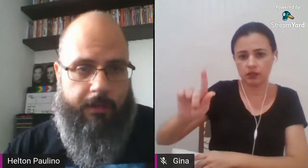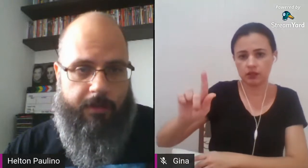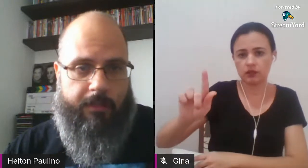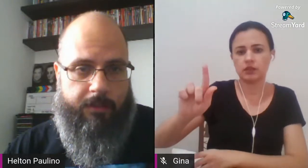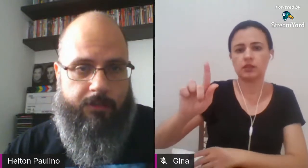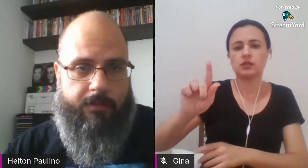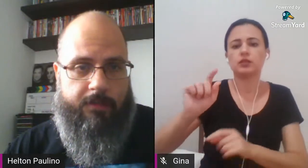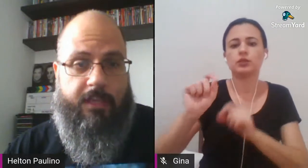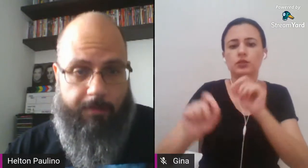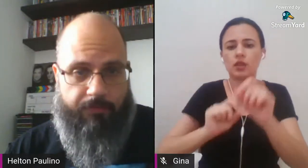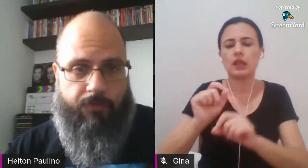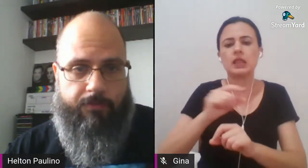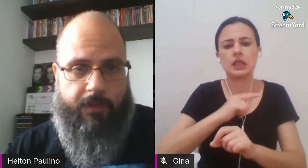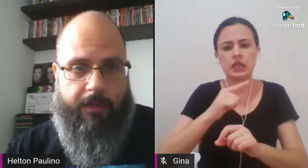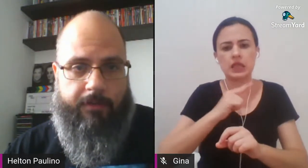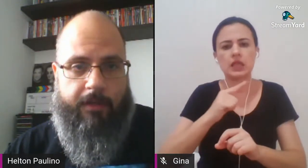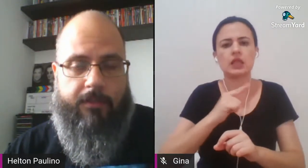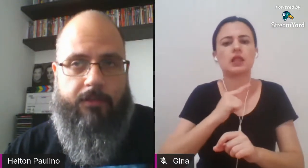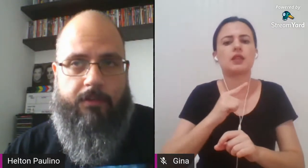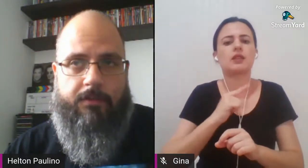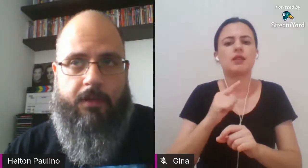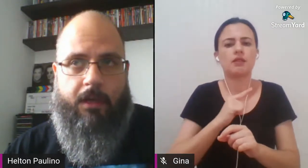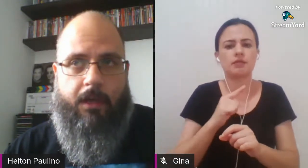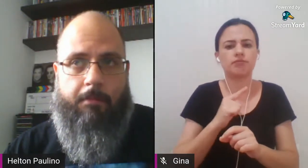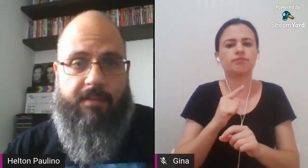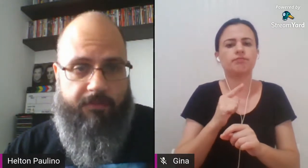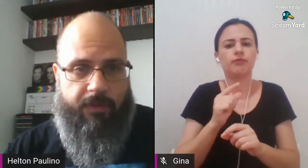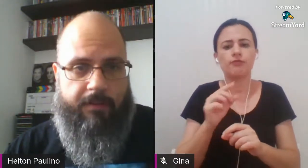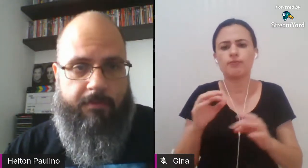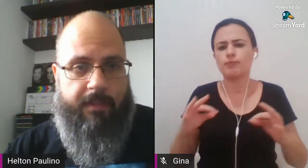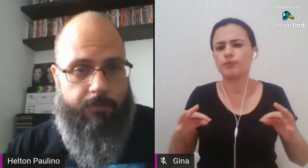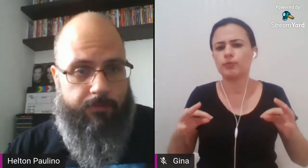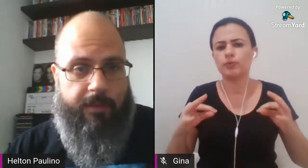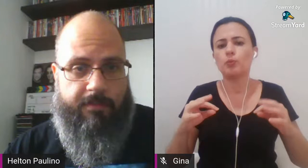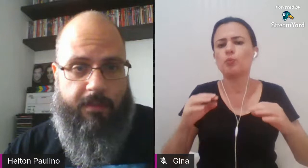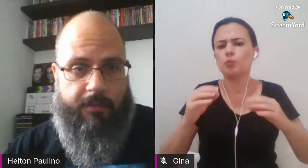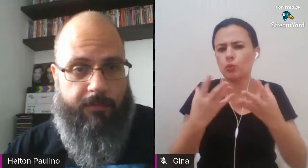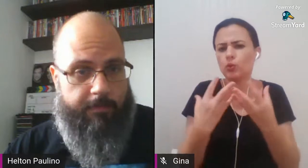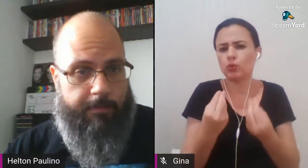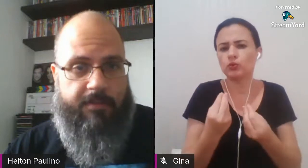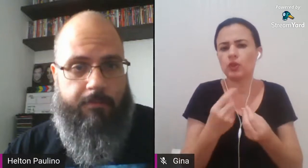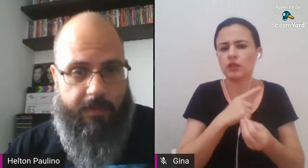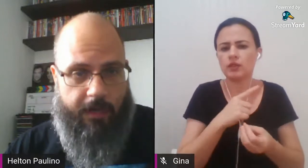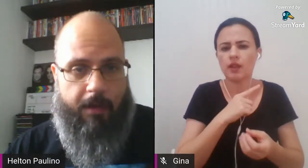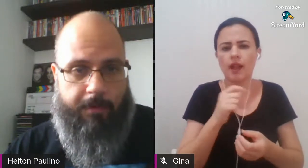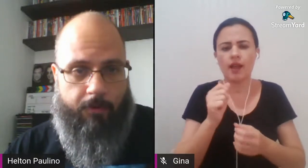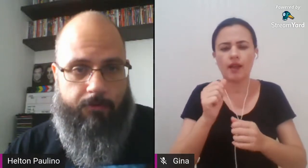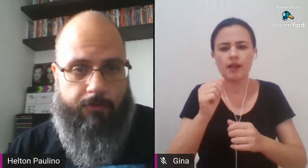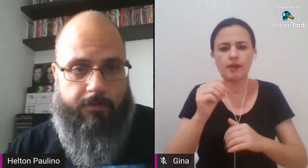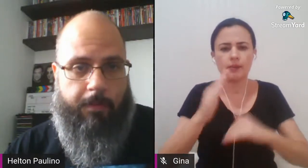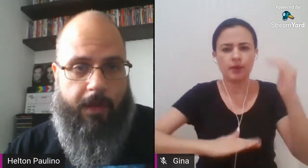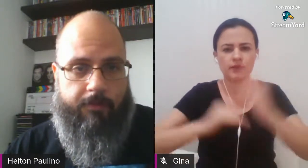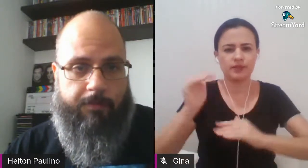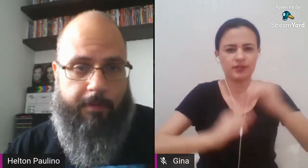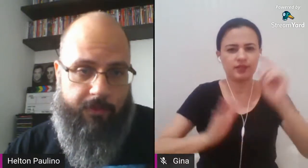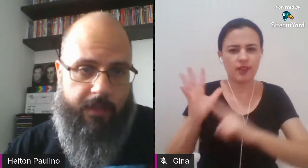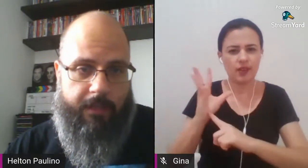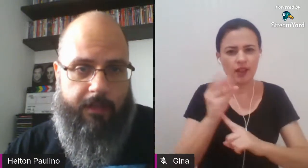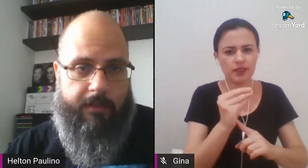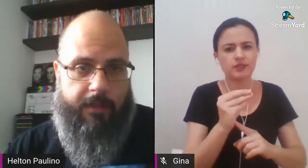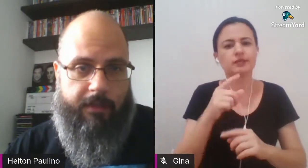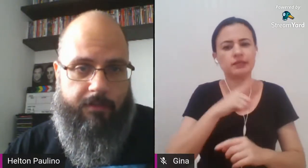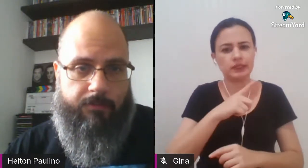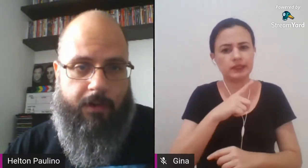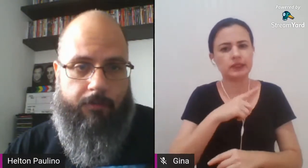um celeiro de artistas, sempre foi um celeiro de artistas, mas, infelizmente, muitos desses artistas precisam migrar para outros espaços para